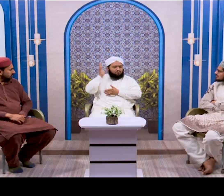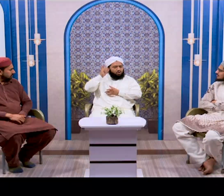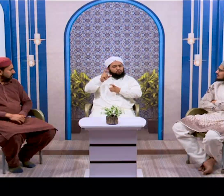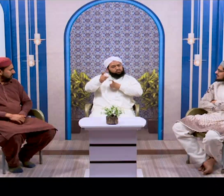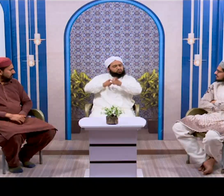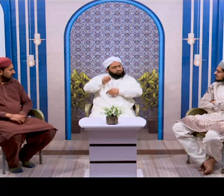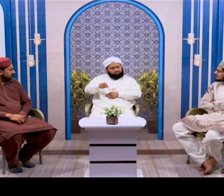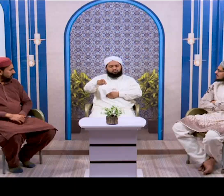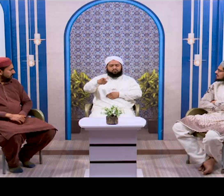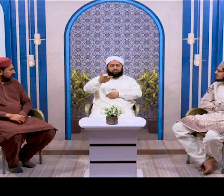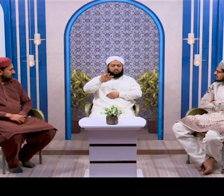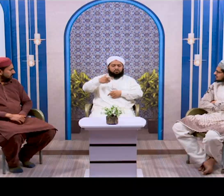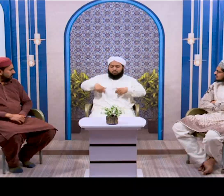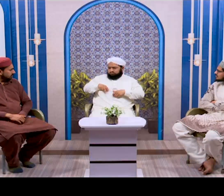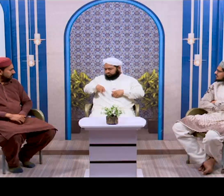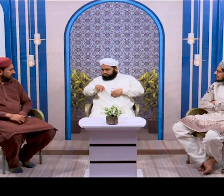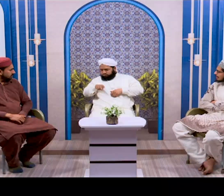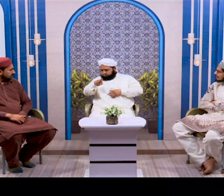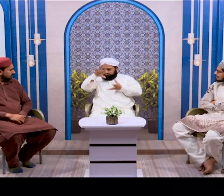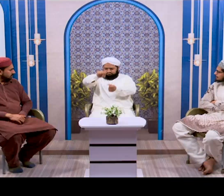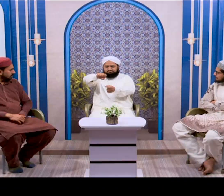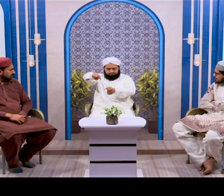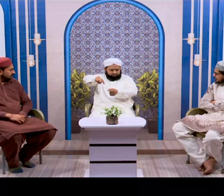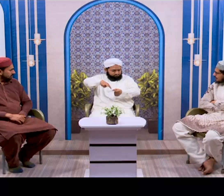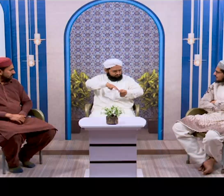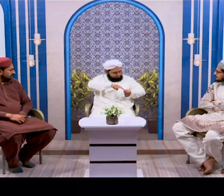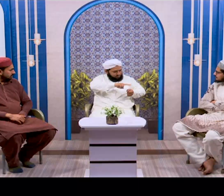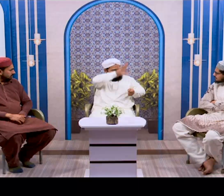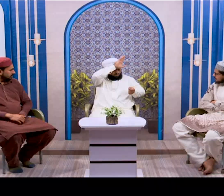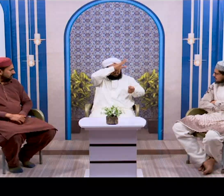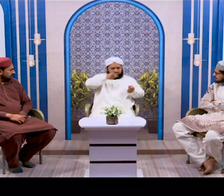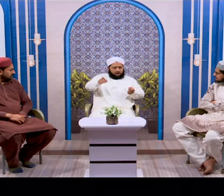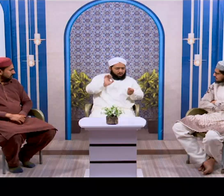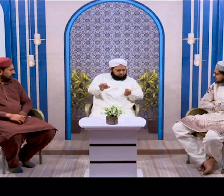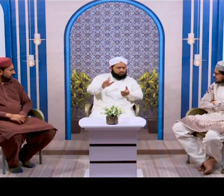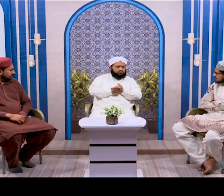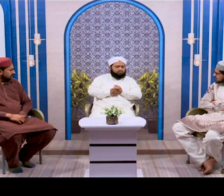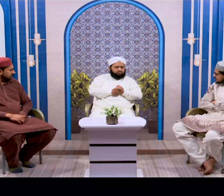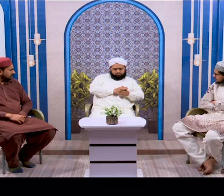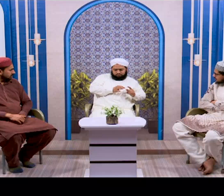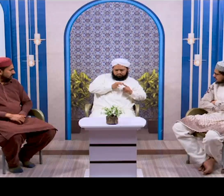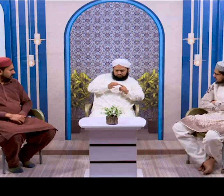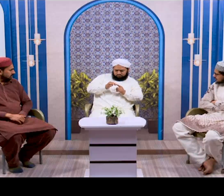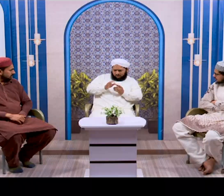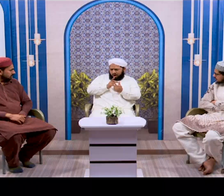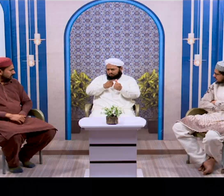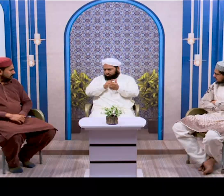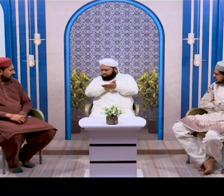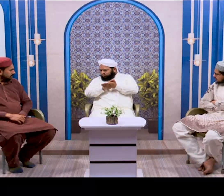اہلکار آپ کو لے کر ہرقل بادشاہ کے دربار میں پہنچے۔ بادشاہ نے حضرت ابو سفیان رضی اللہ عنہ سے